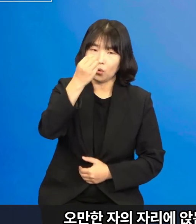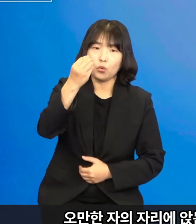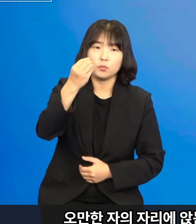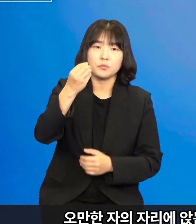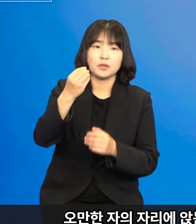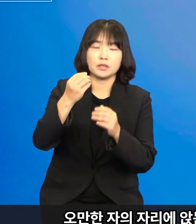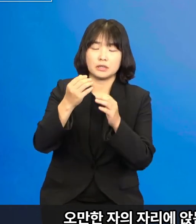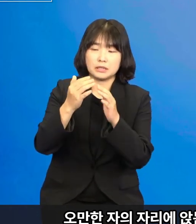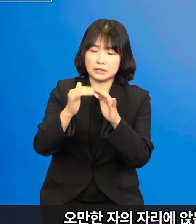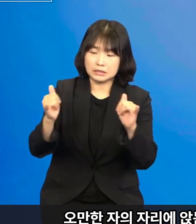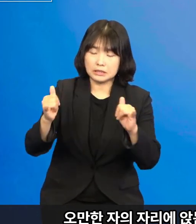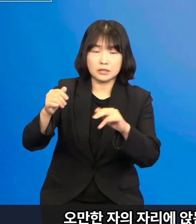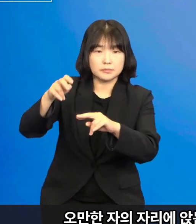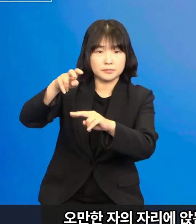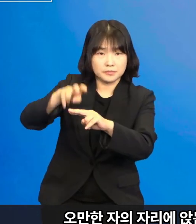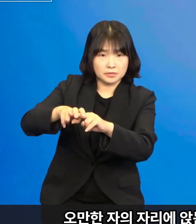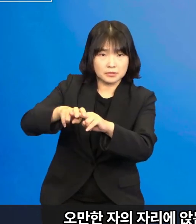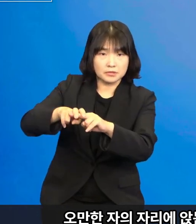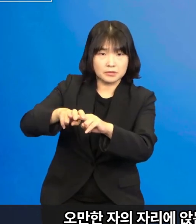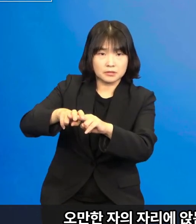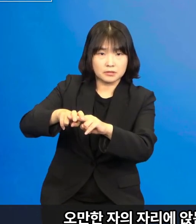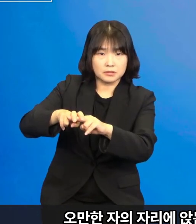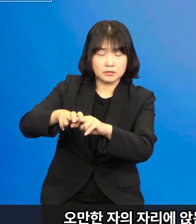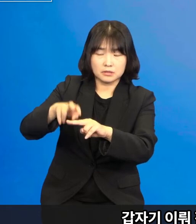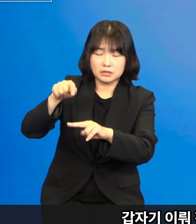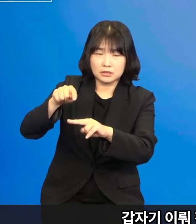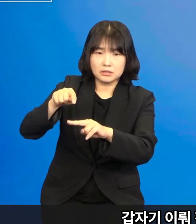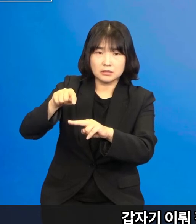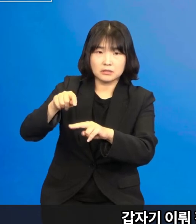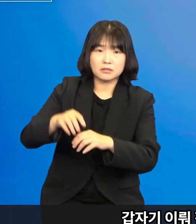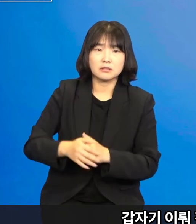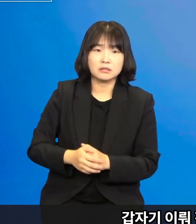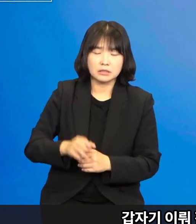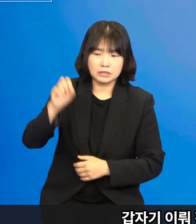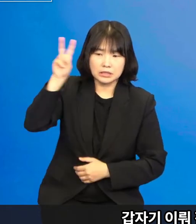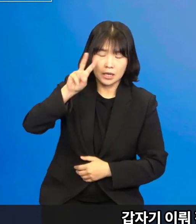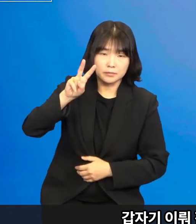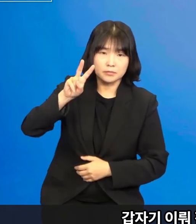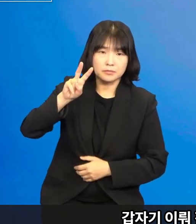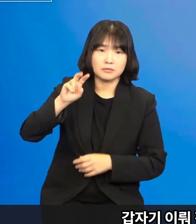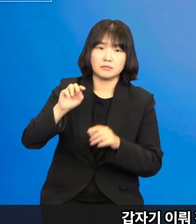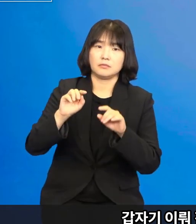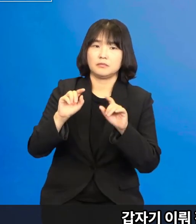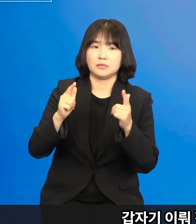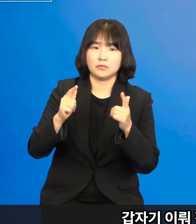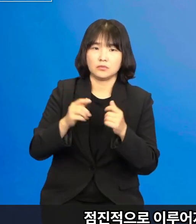자의 자리에 앉는 이 최악의 상황에 대한 부분은 갑자기 이루어진 것이 아니라